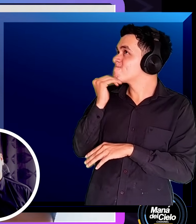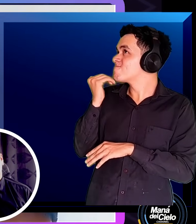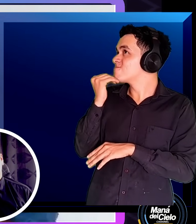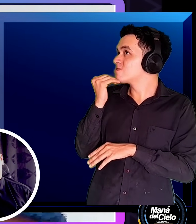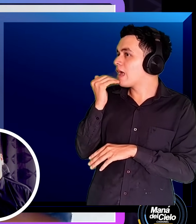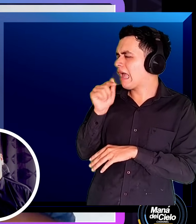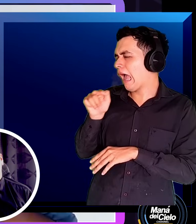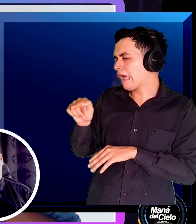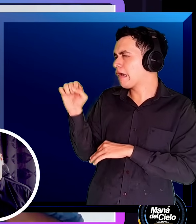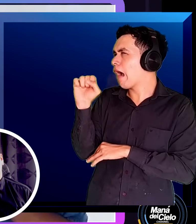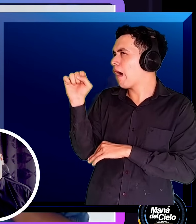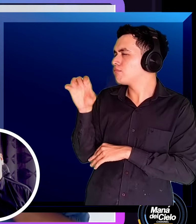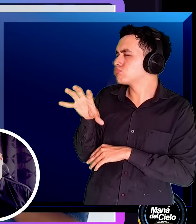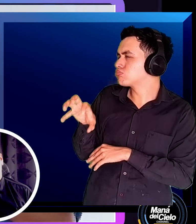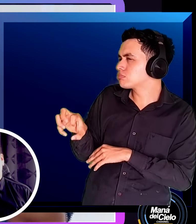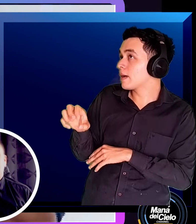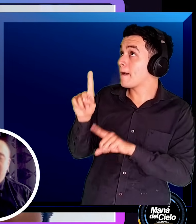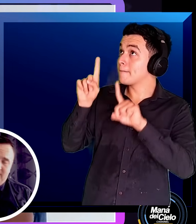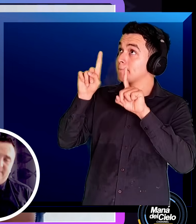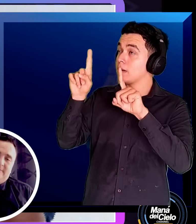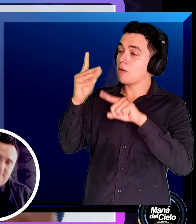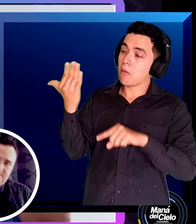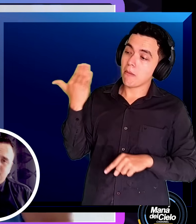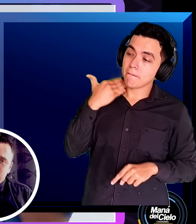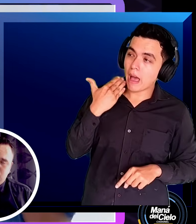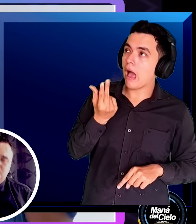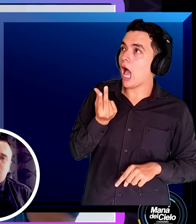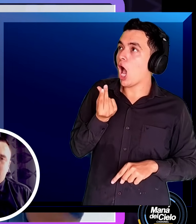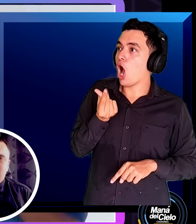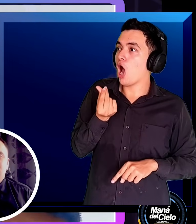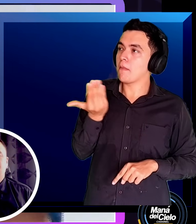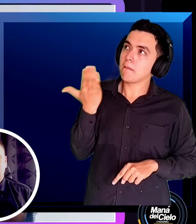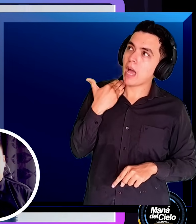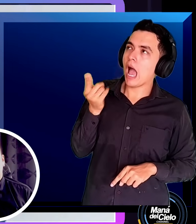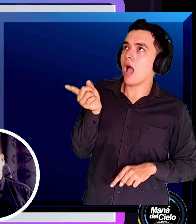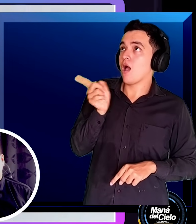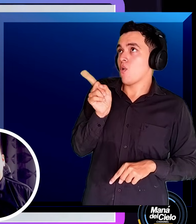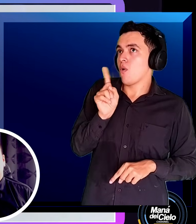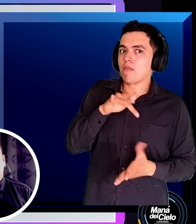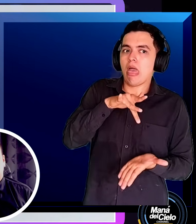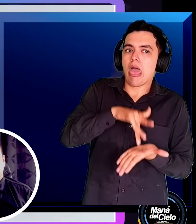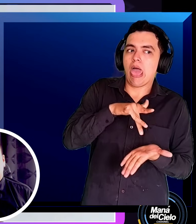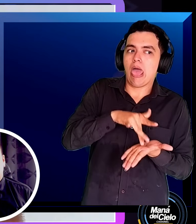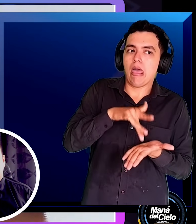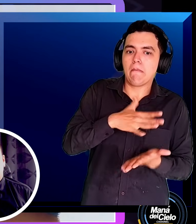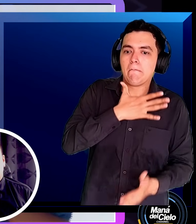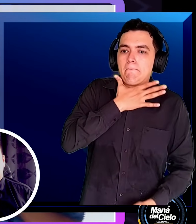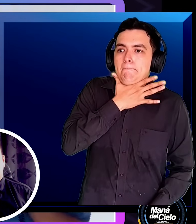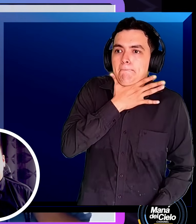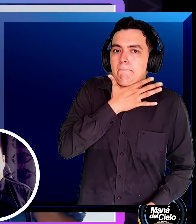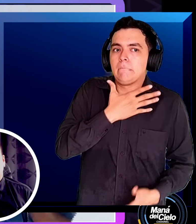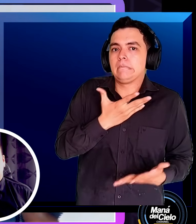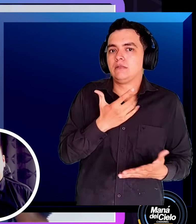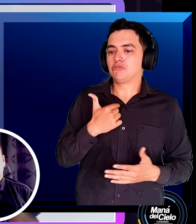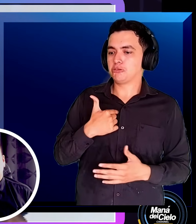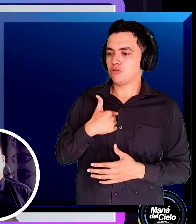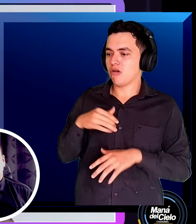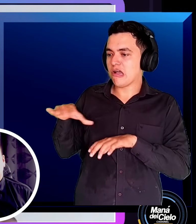orar y ayunar es que no es cuestión de hacerlo, es cuestión de saber hacerlo.